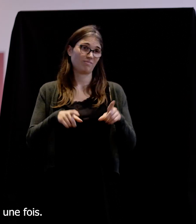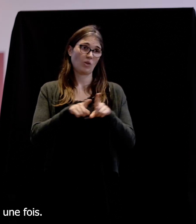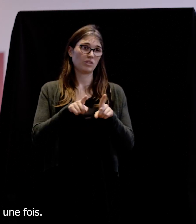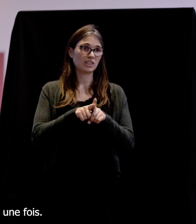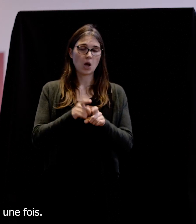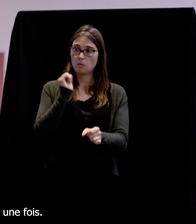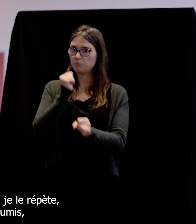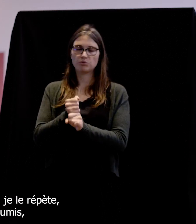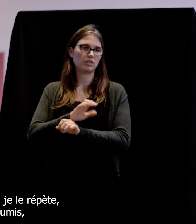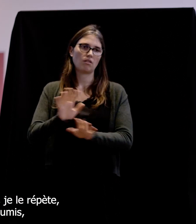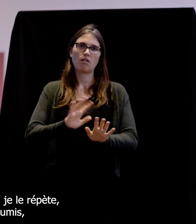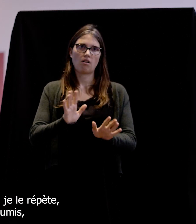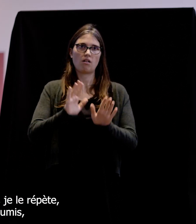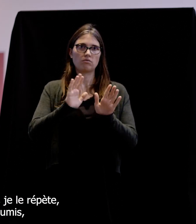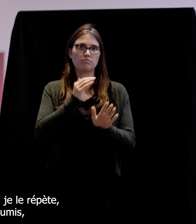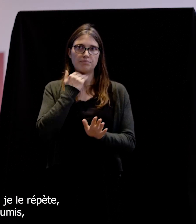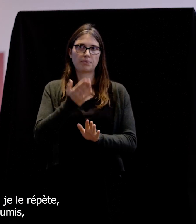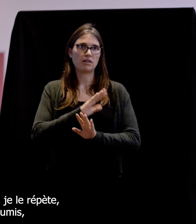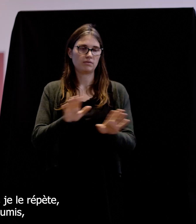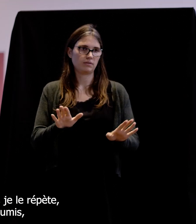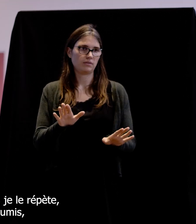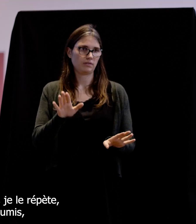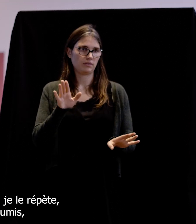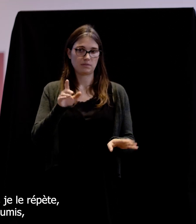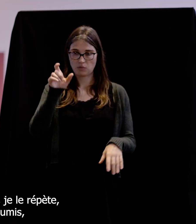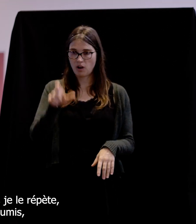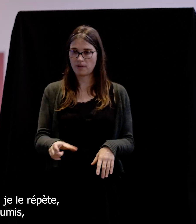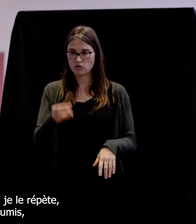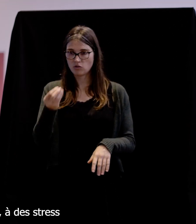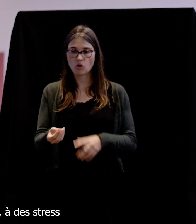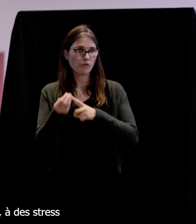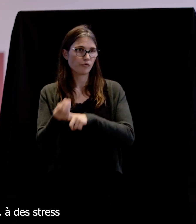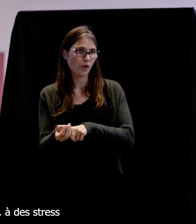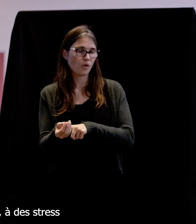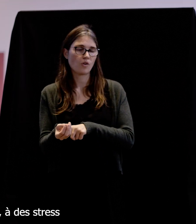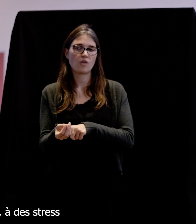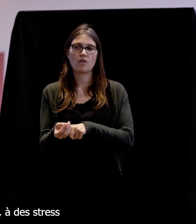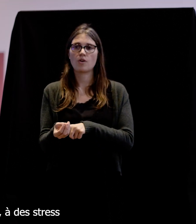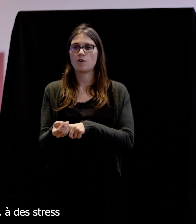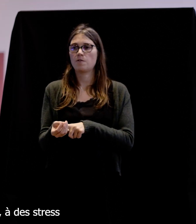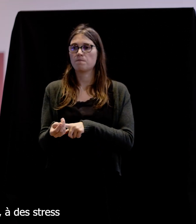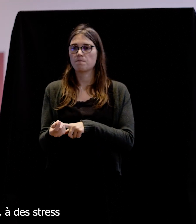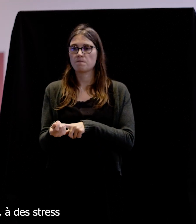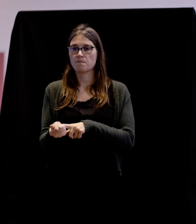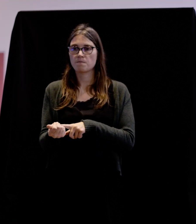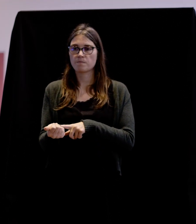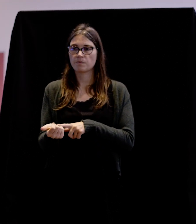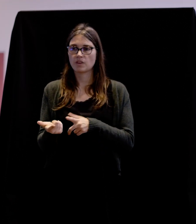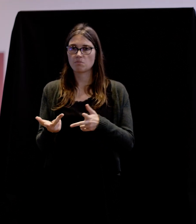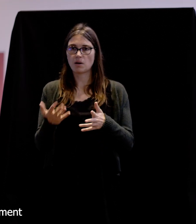Il faut le dire une fois, hein, voilà. Parce que, je répète, on est soumis, nous les parents, à des